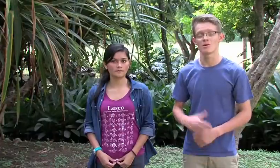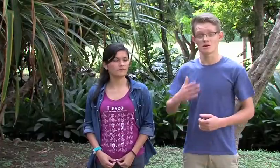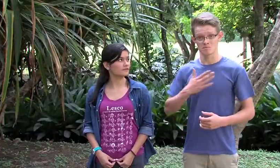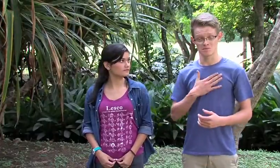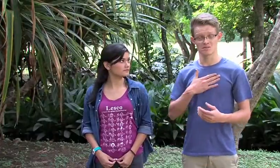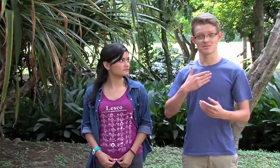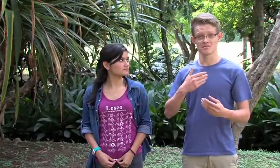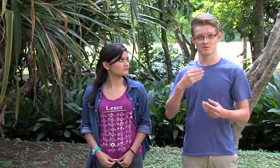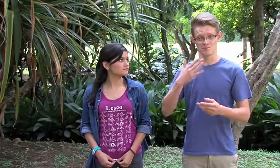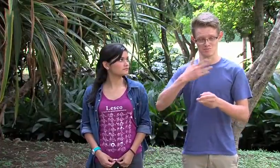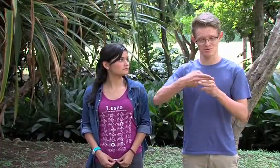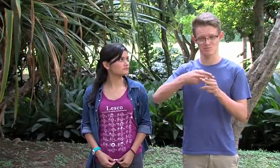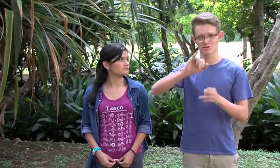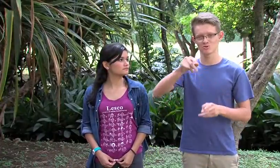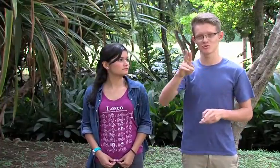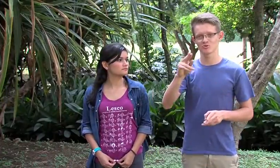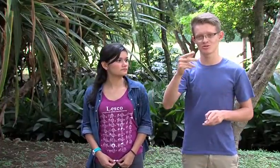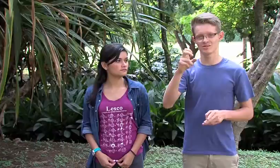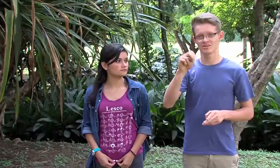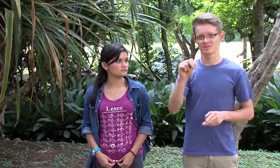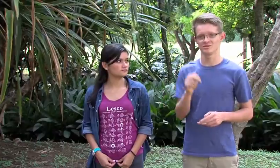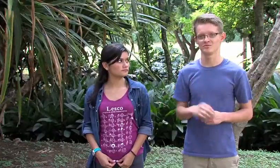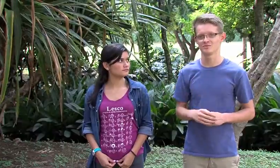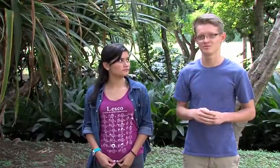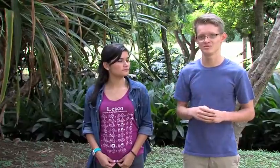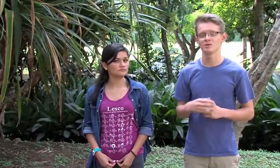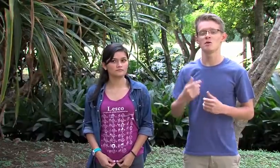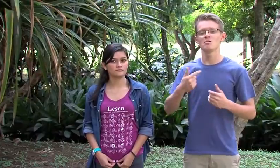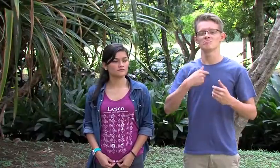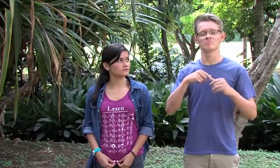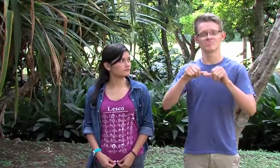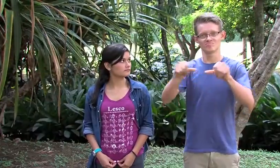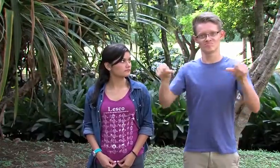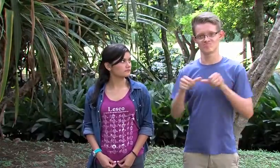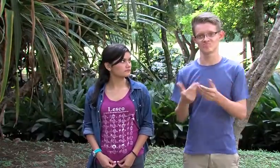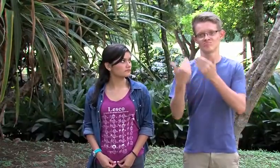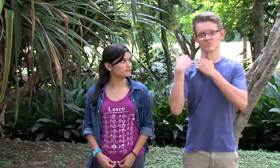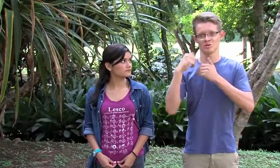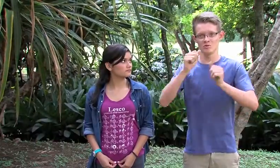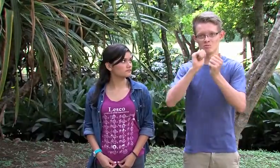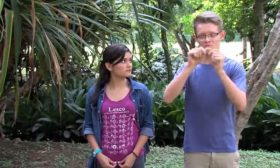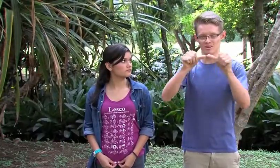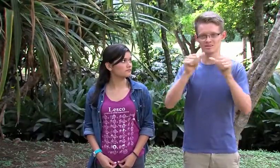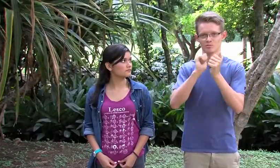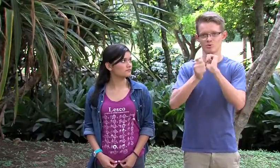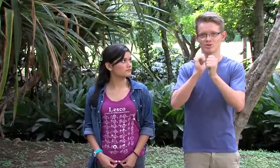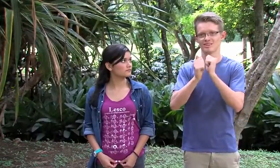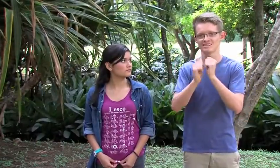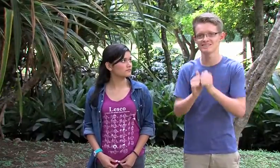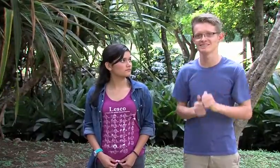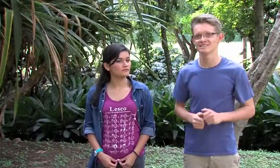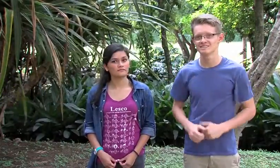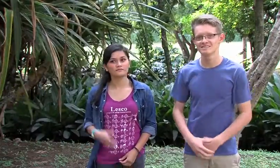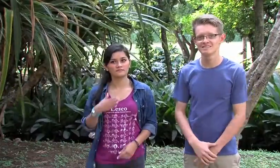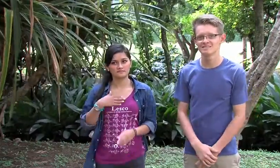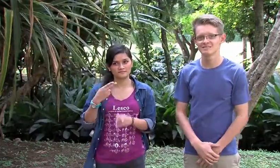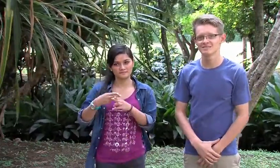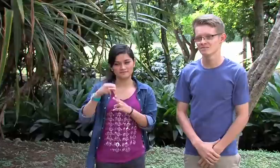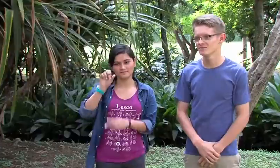oportunidades de desarrollo personal y social para las personas con esta discapacidad el programa regional de recursos